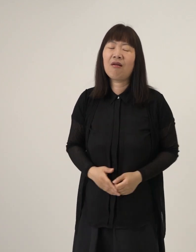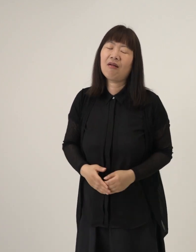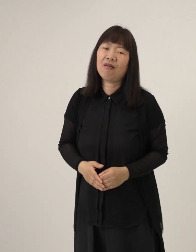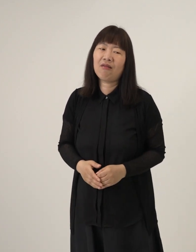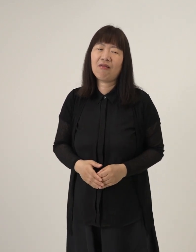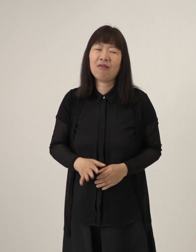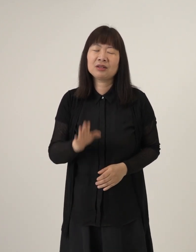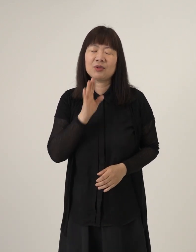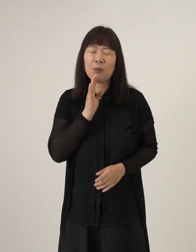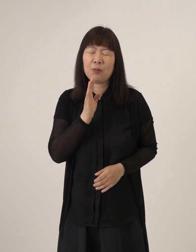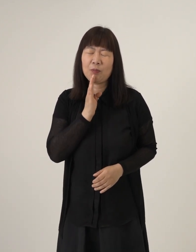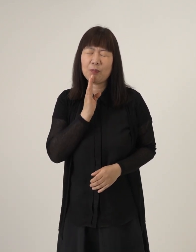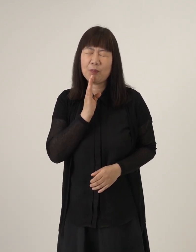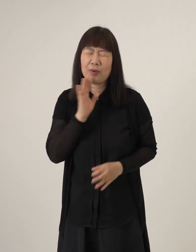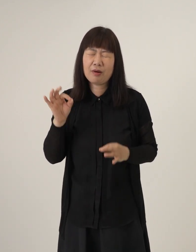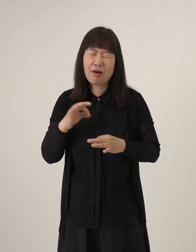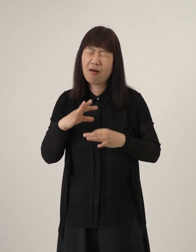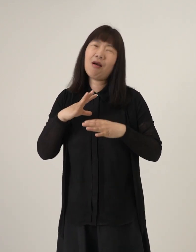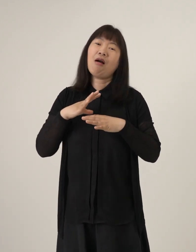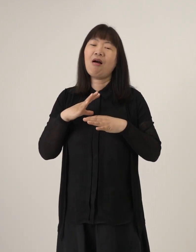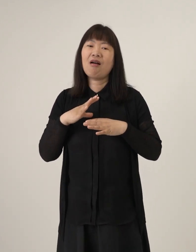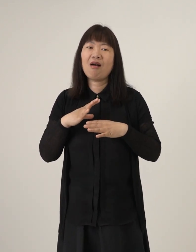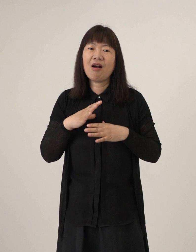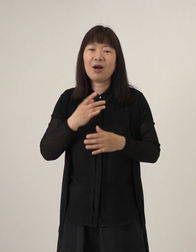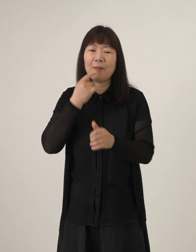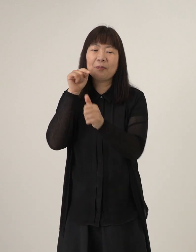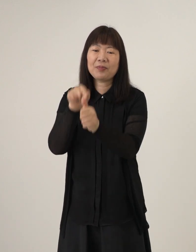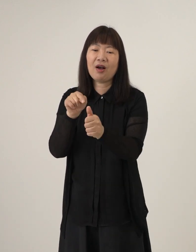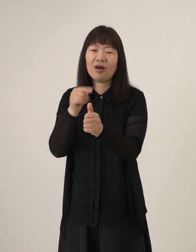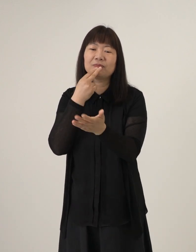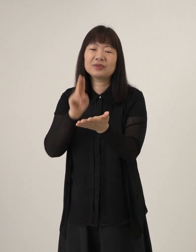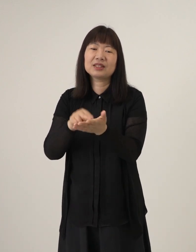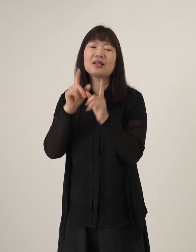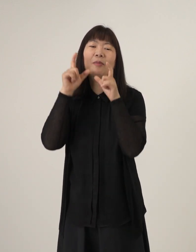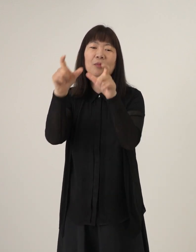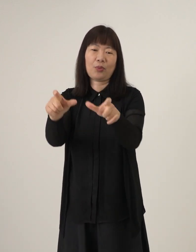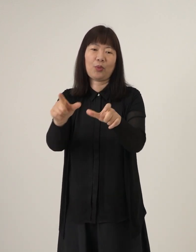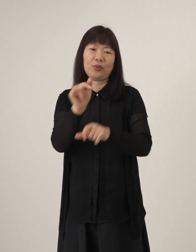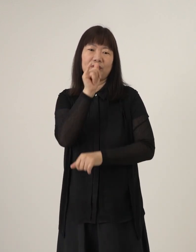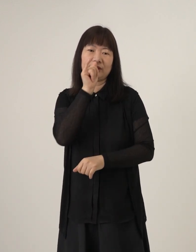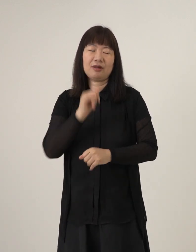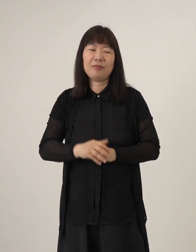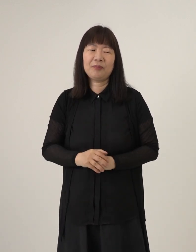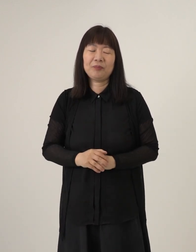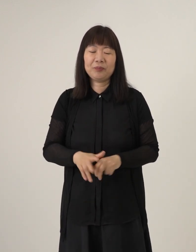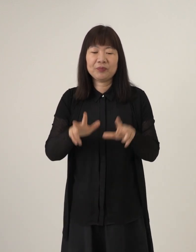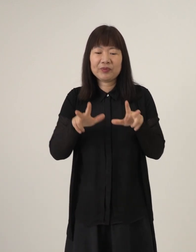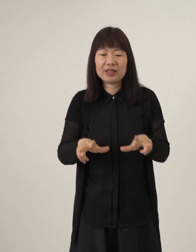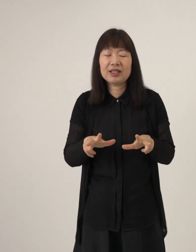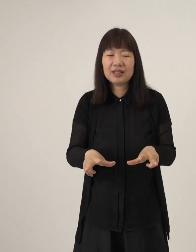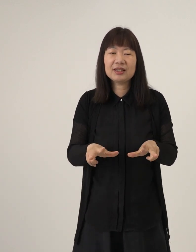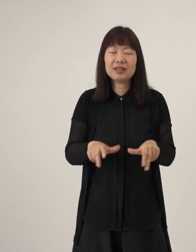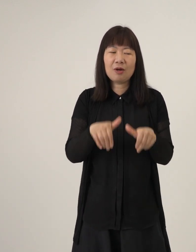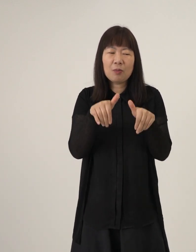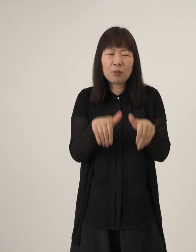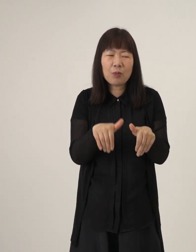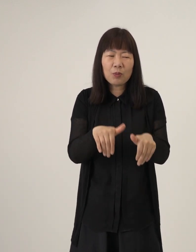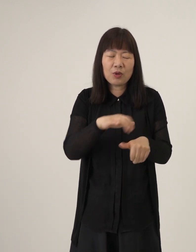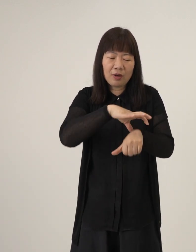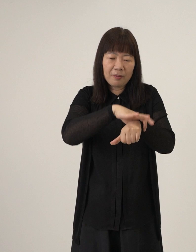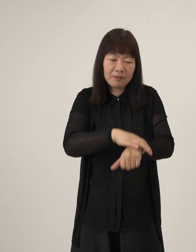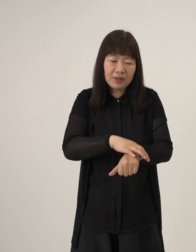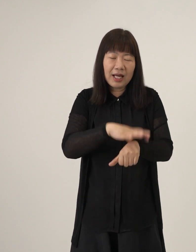놀라운 조서를 내린 거예요. 놀라운 사실을 공포한 거예요. 지금 포로로